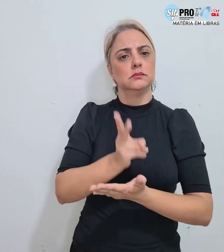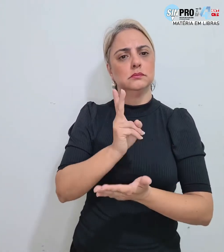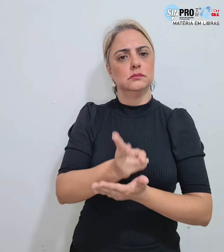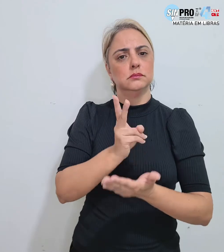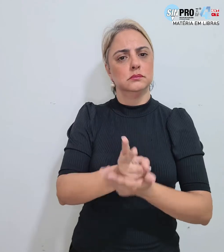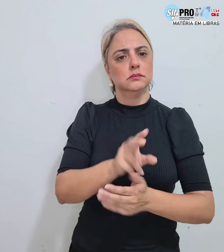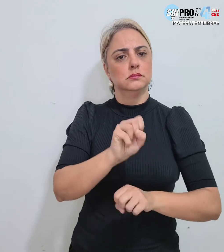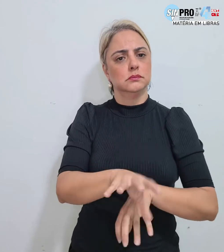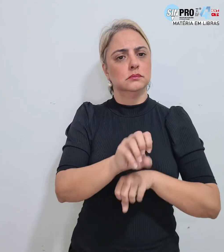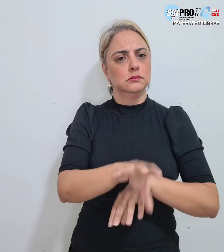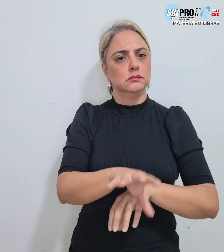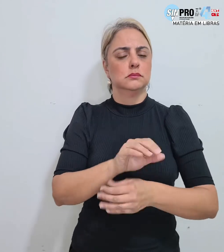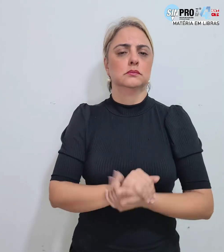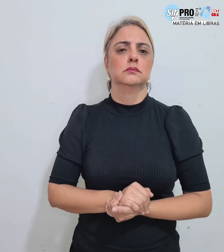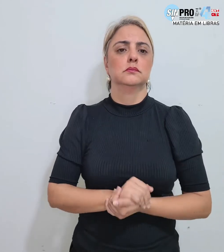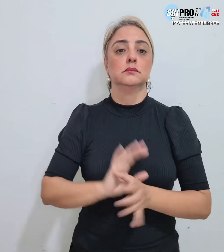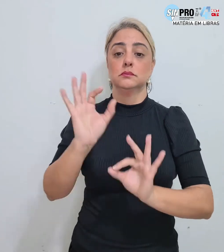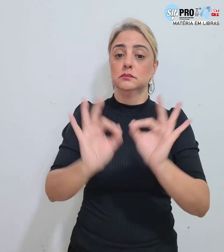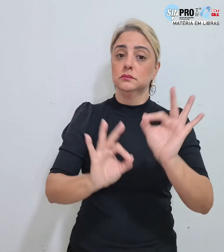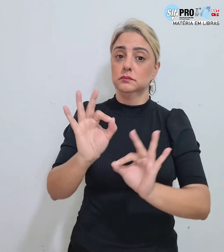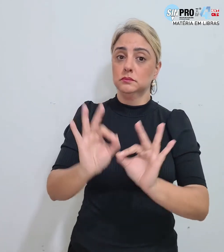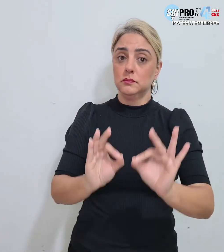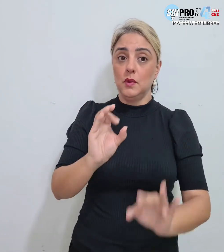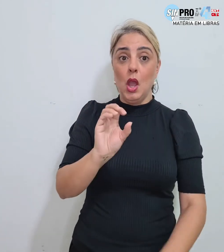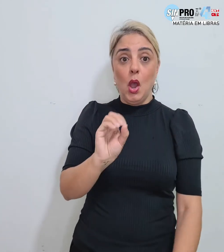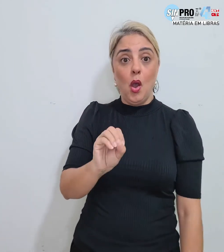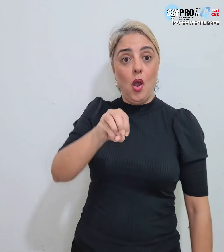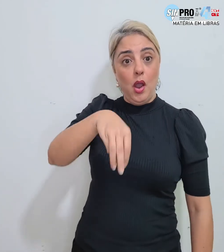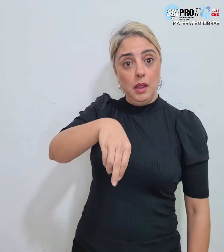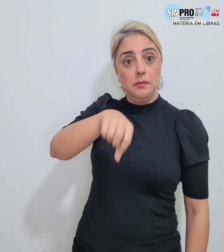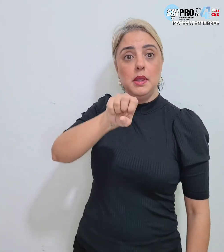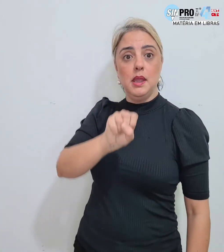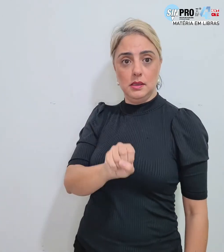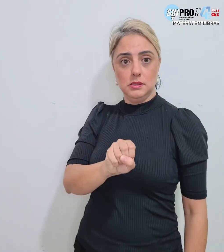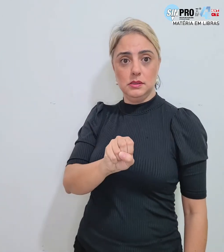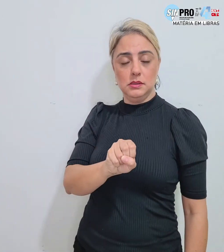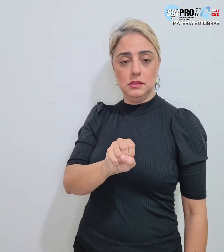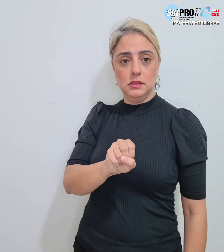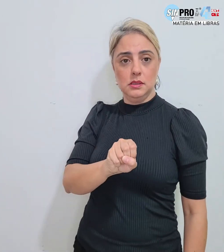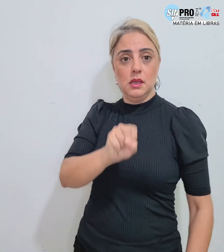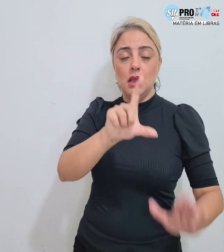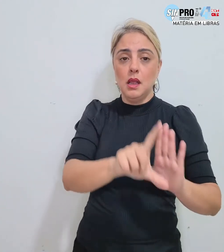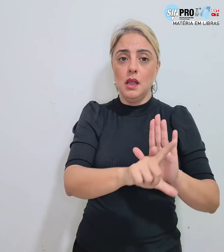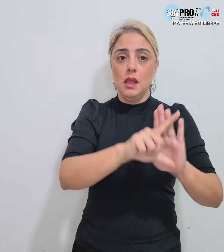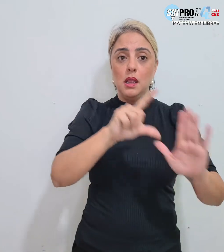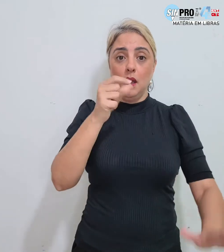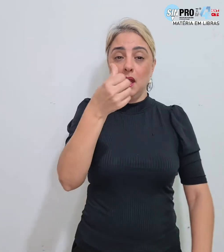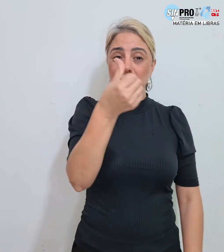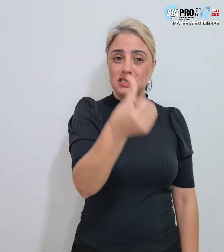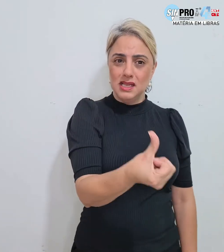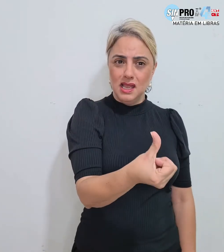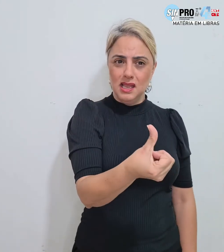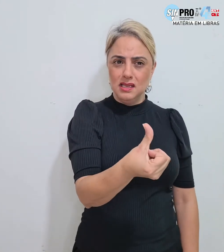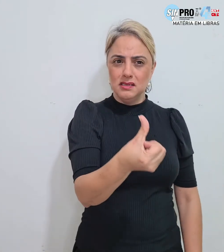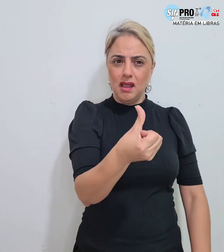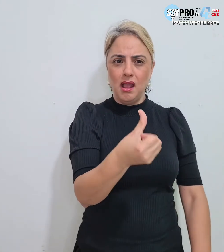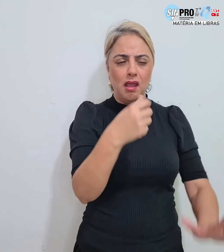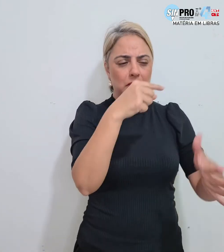contínua dos educadores. A Organização Mundial de Saúde, OMS, destacou 6 condições que devem